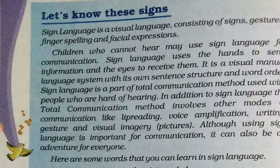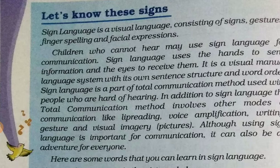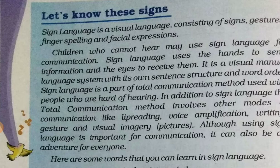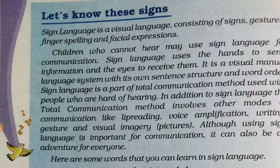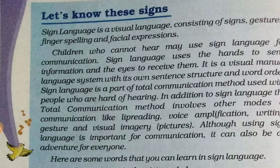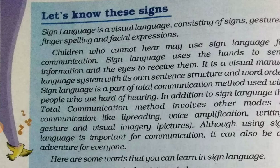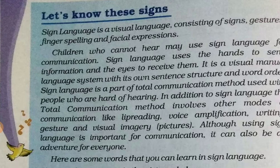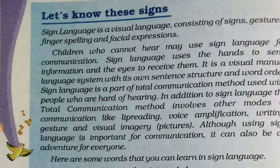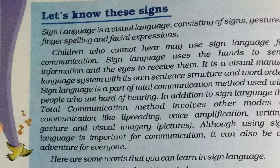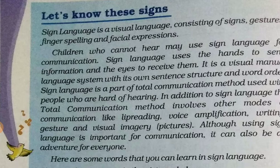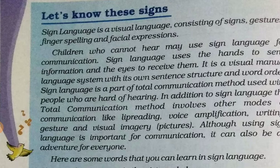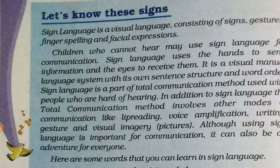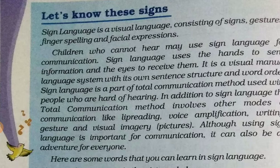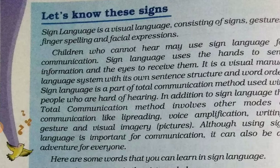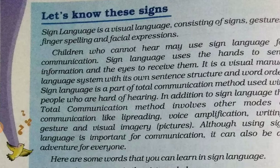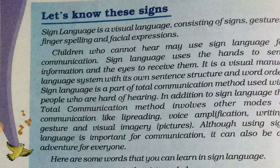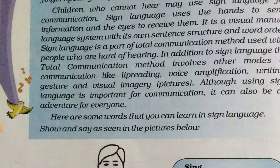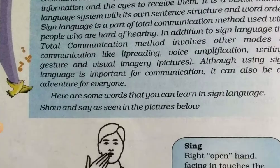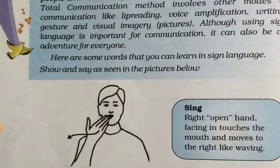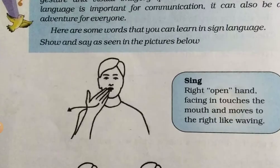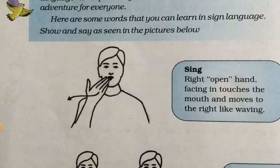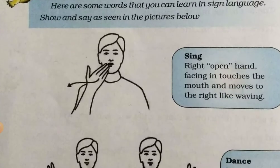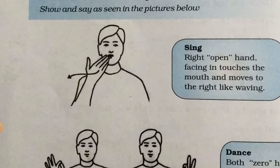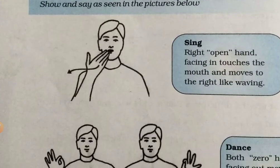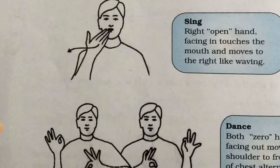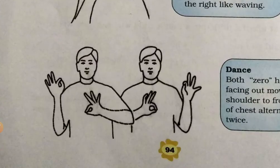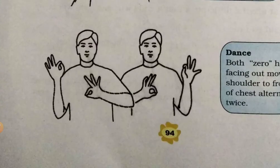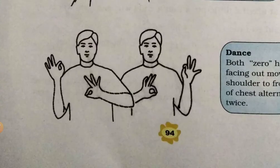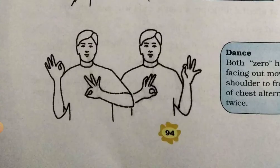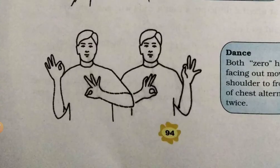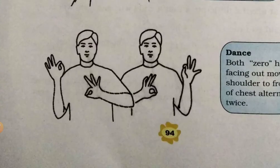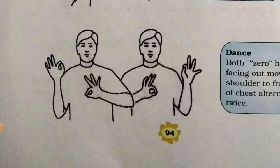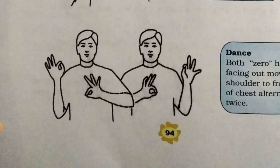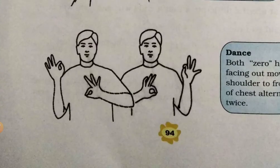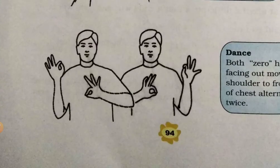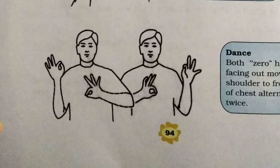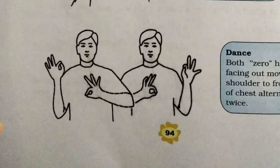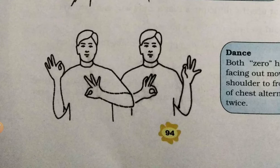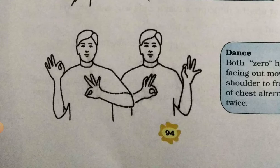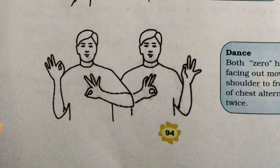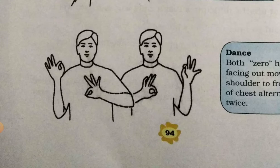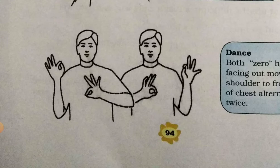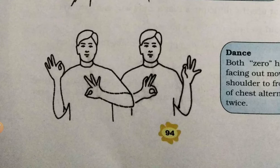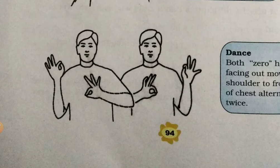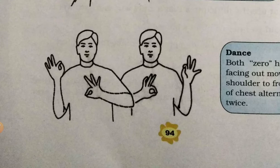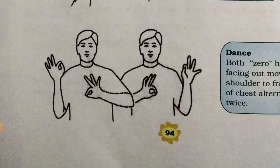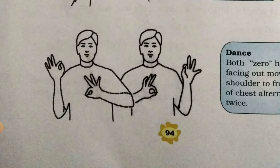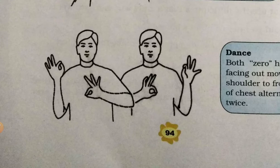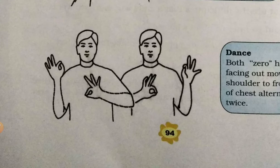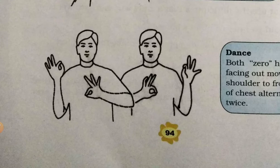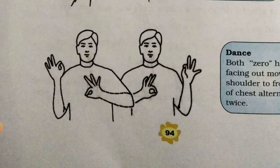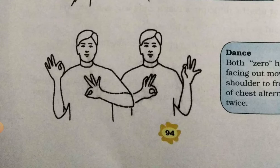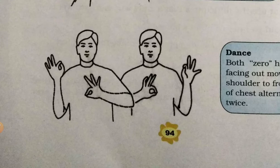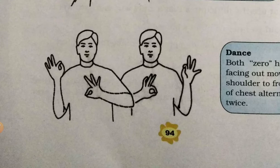हमारा पेज नंबर 9 4 6 आज तक कंपलीट हो चुका था